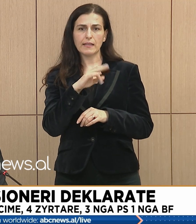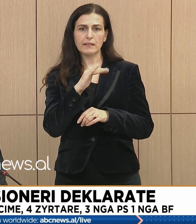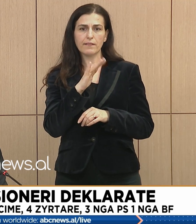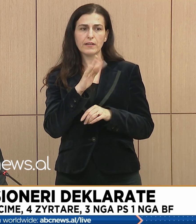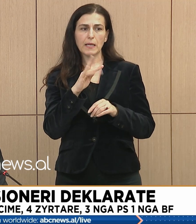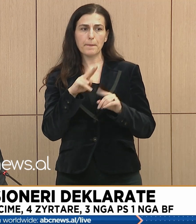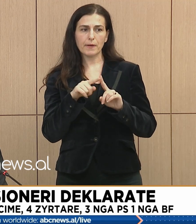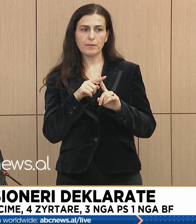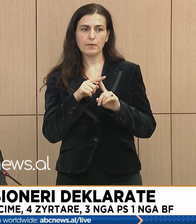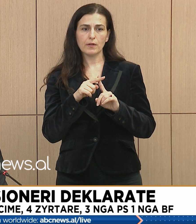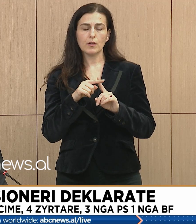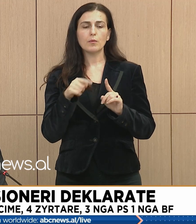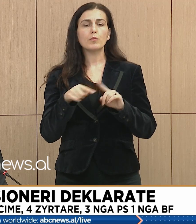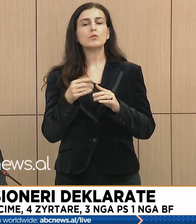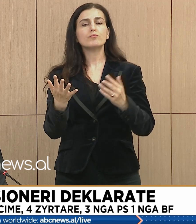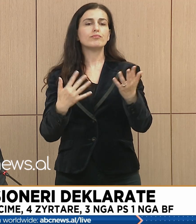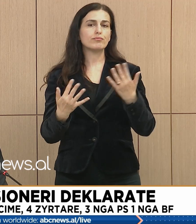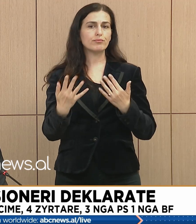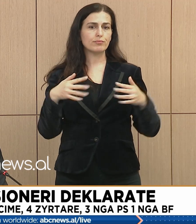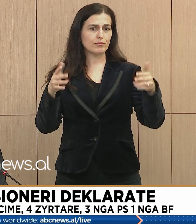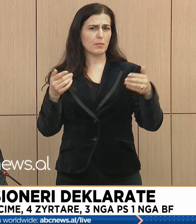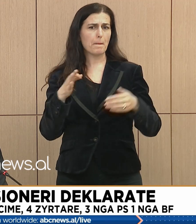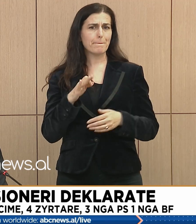dhe pjesëmarrjes